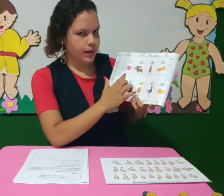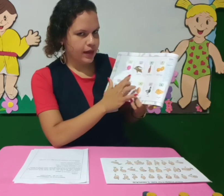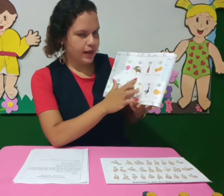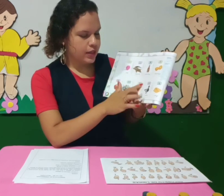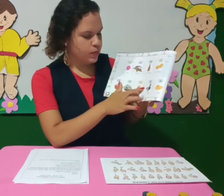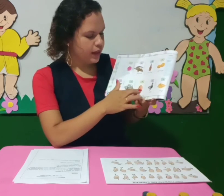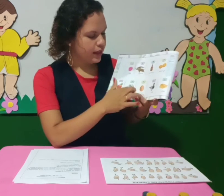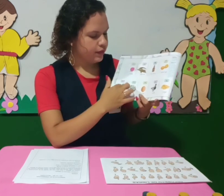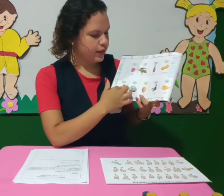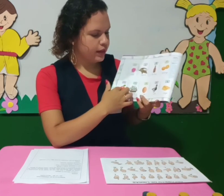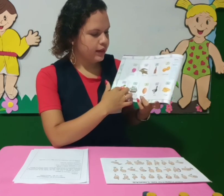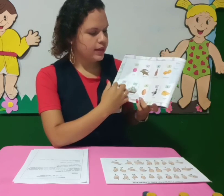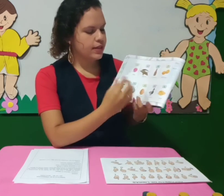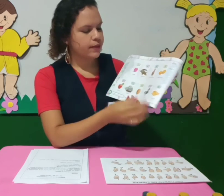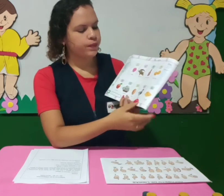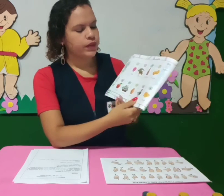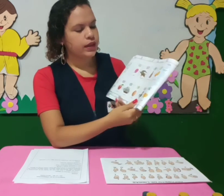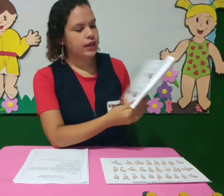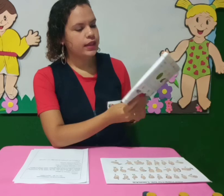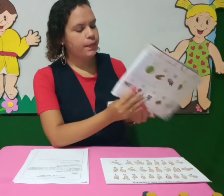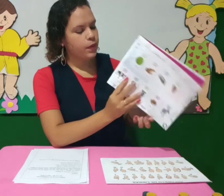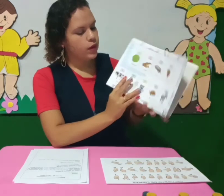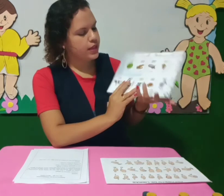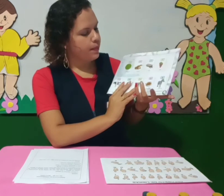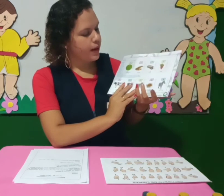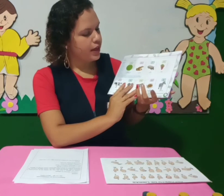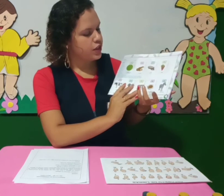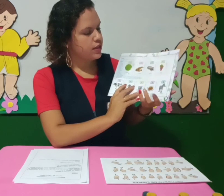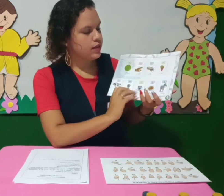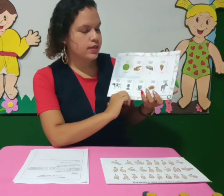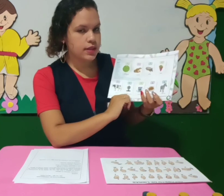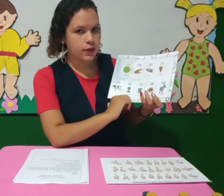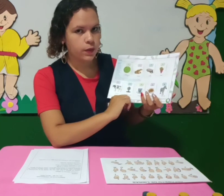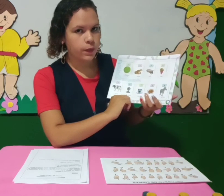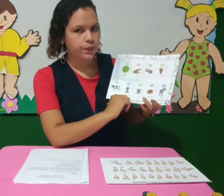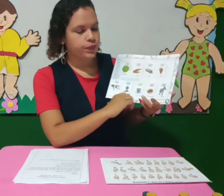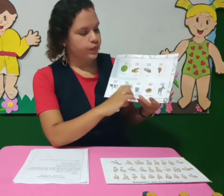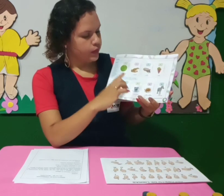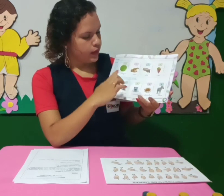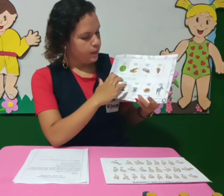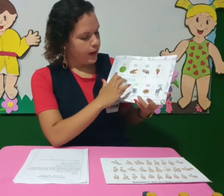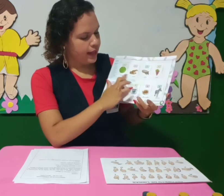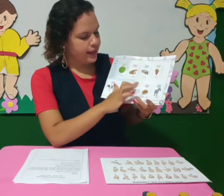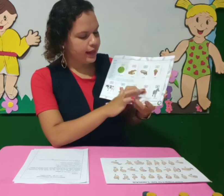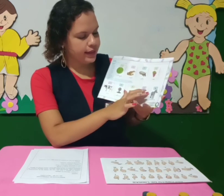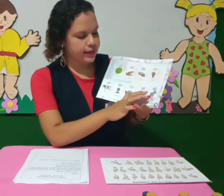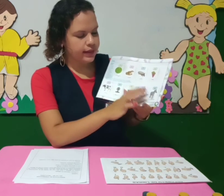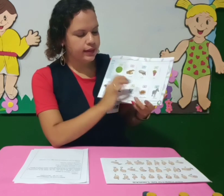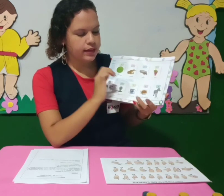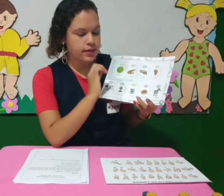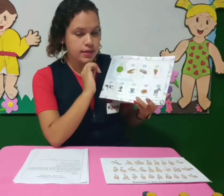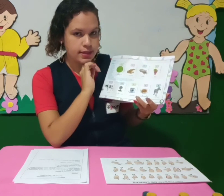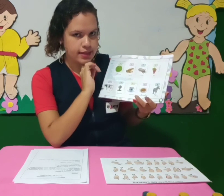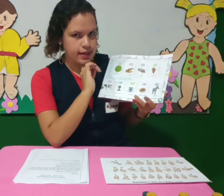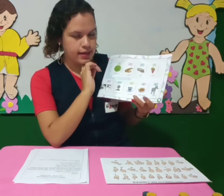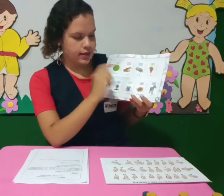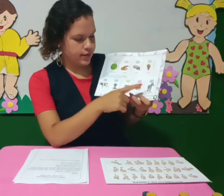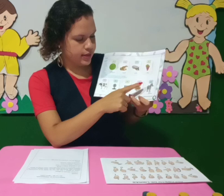mais palavrinhas. E depois na página 5. até a letrinha Z. Z